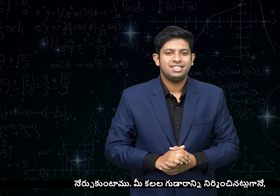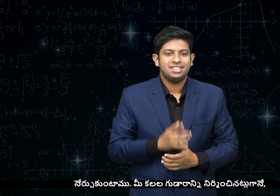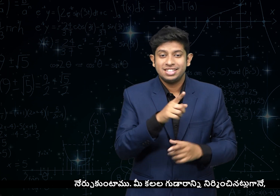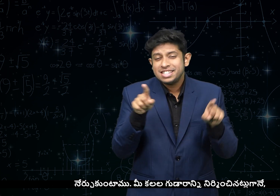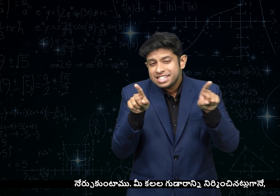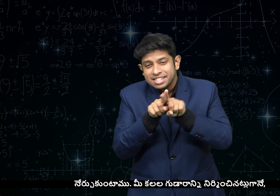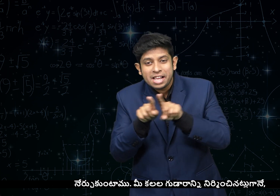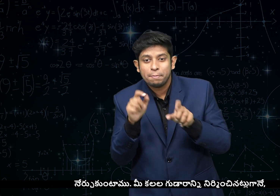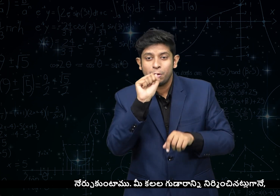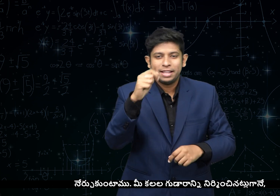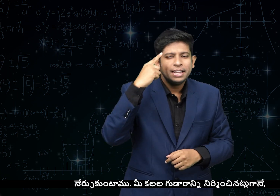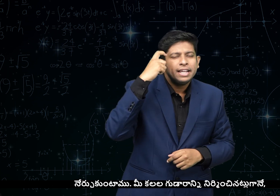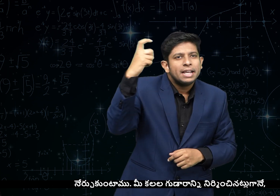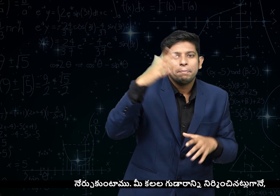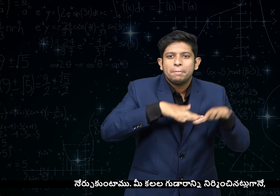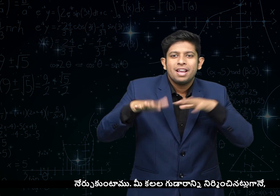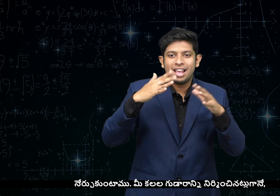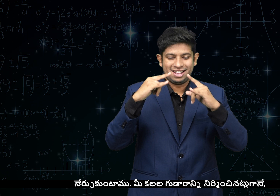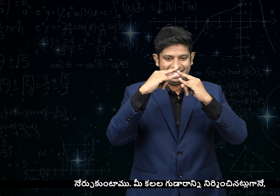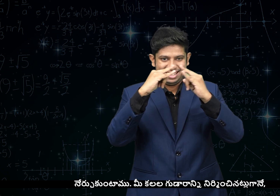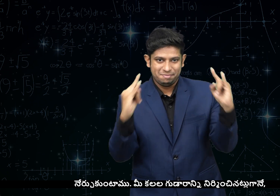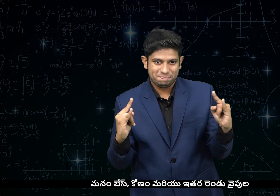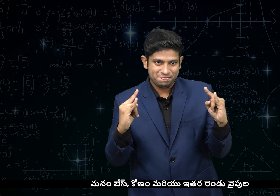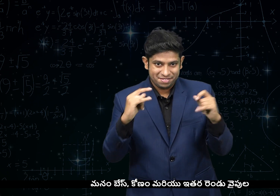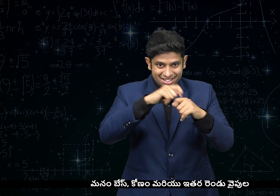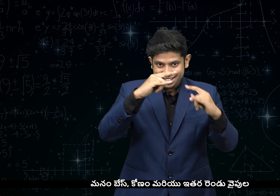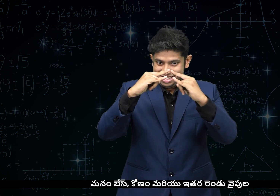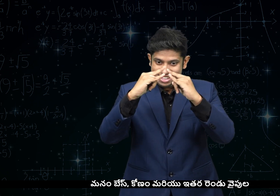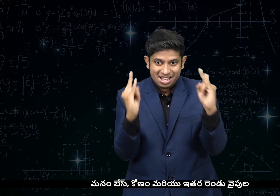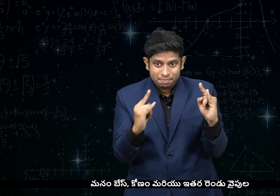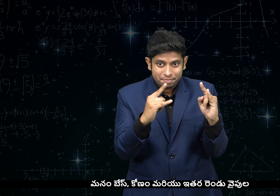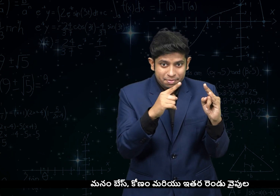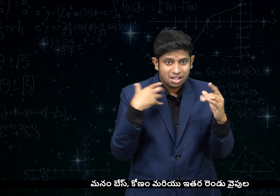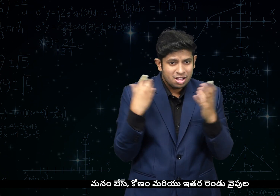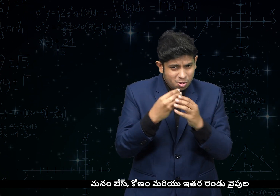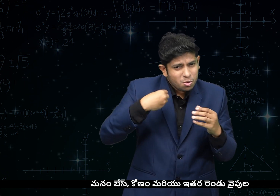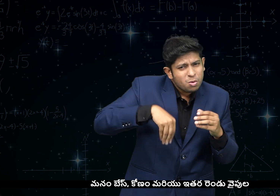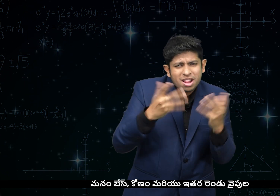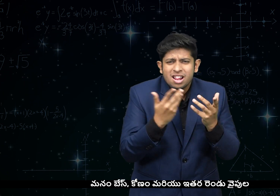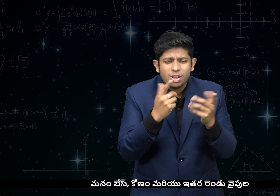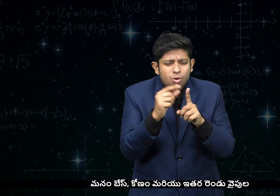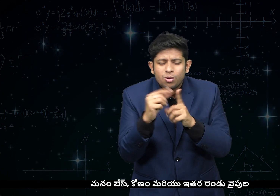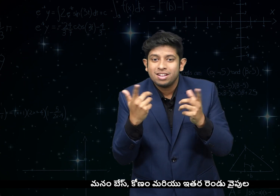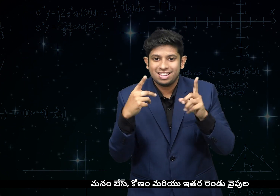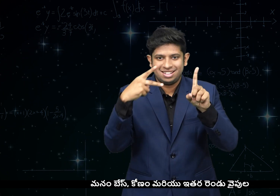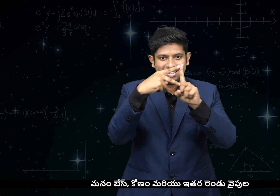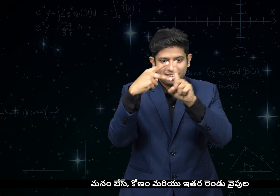మీ కలల గుడారాన్ని నిర్మించినట్లుగానే మనం బేస్, కోణం మరియు ఇతర రెండు